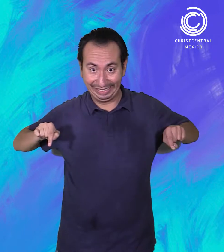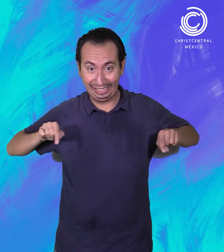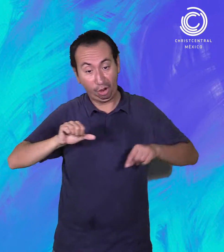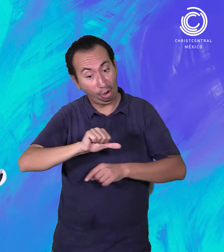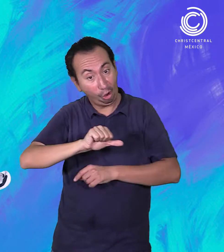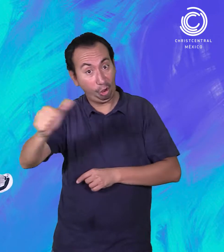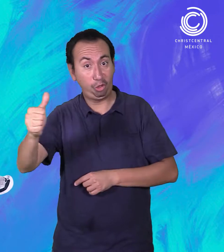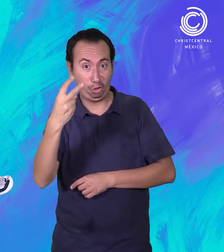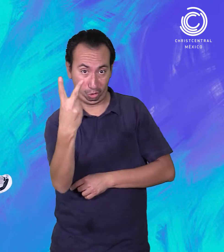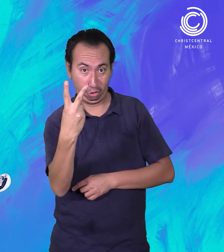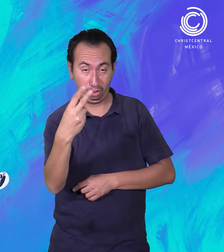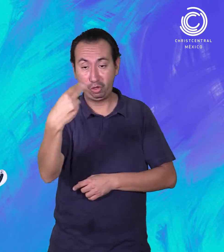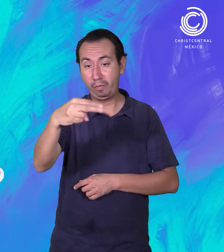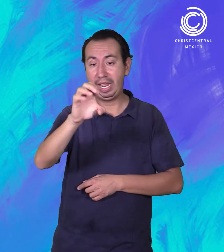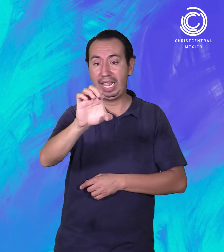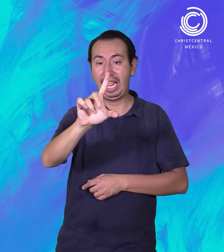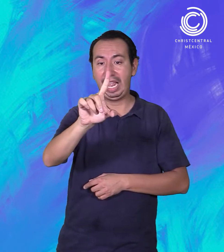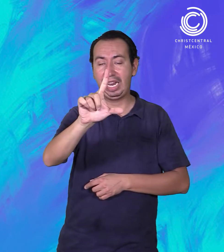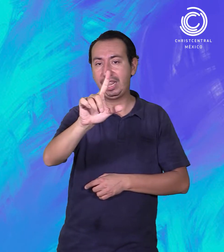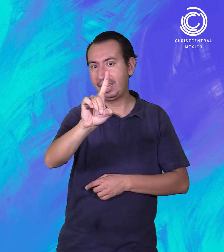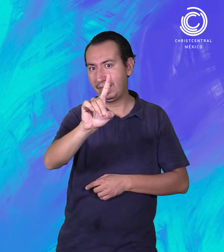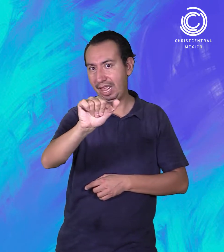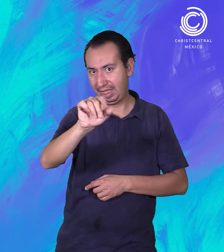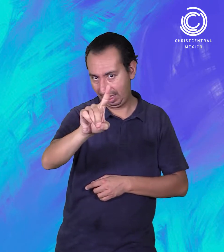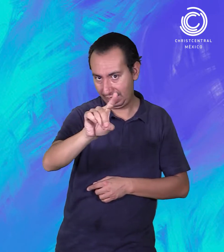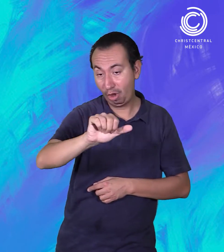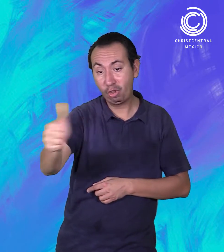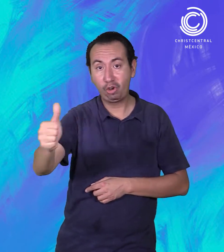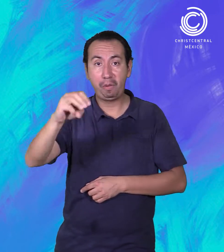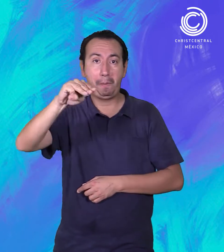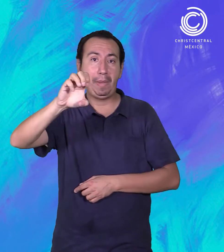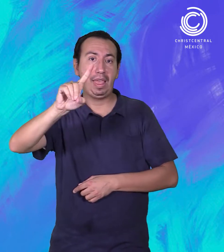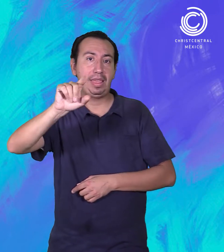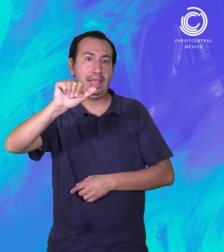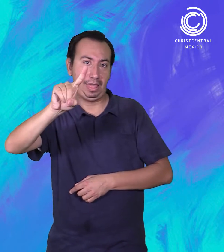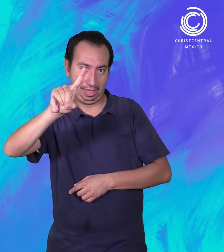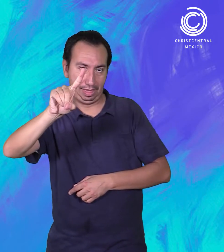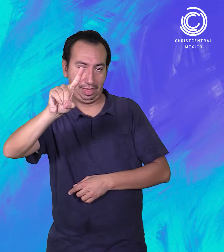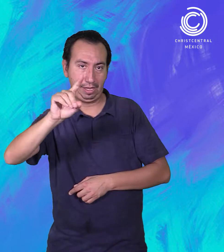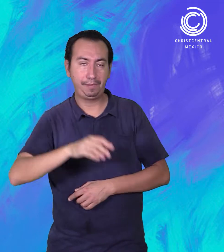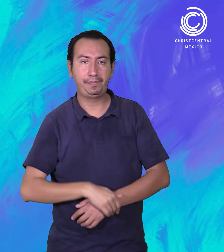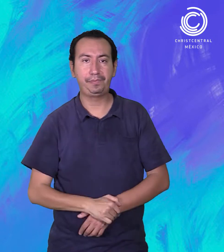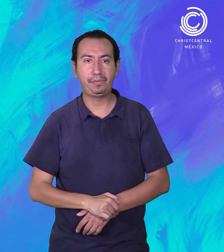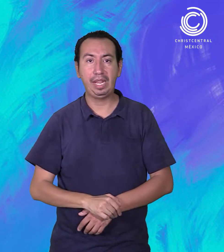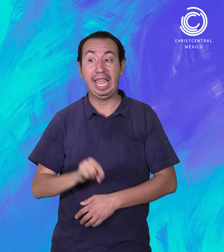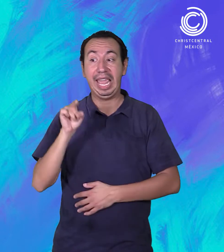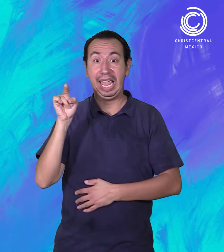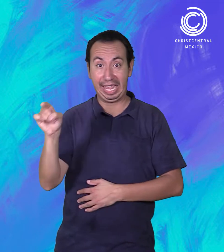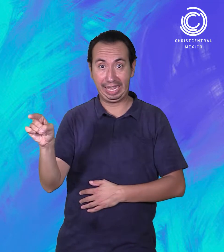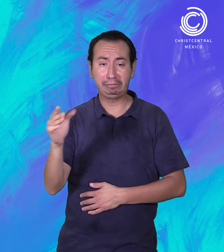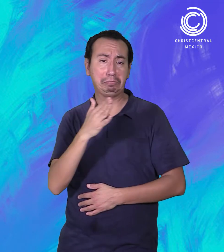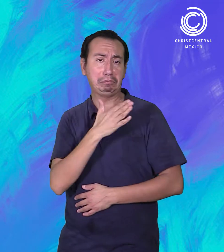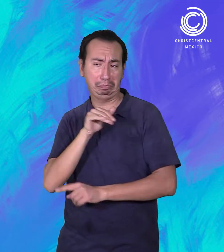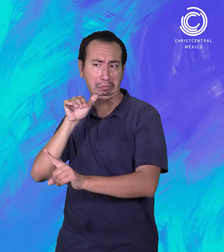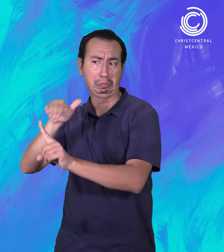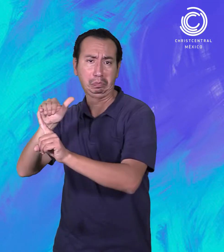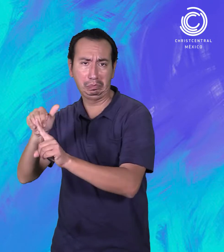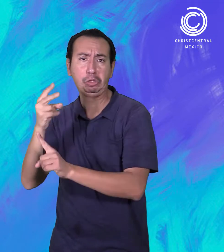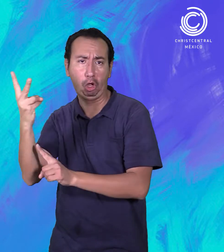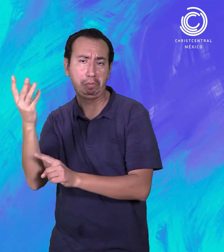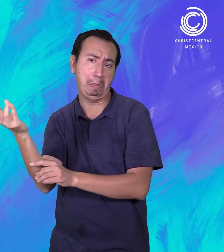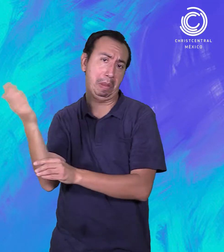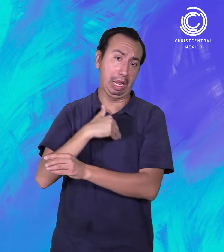se llamaba Eldad y el otro Medad. Aunque habían sido elegidos,